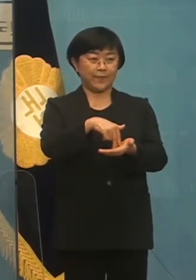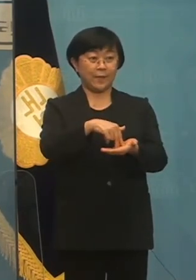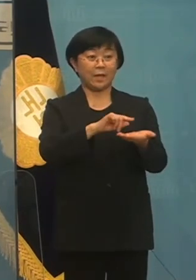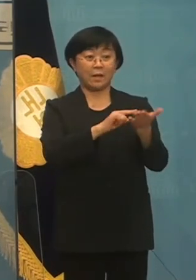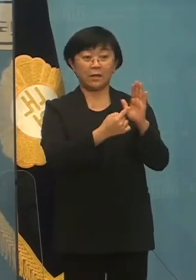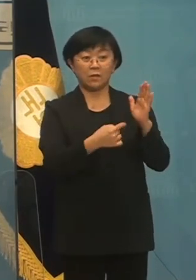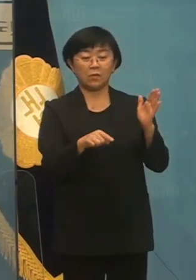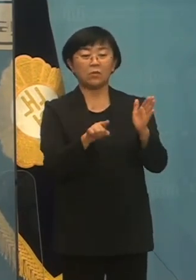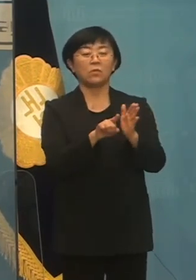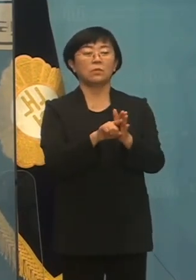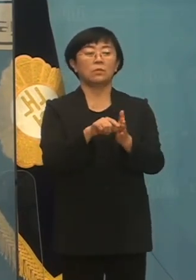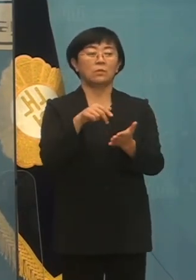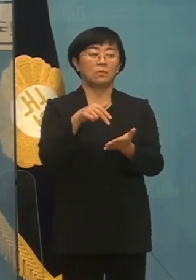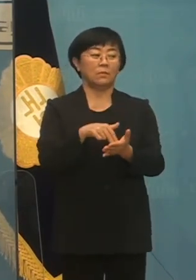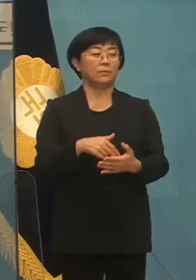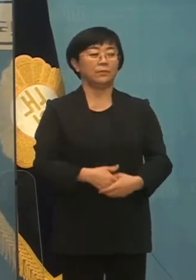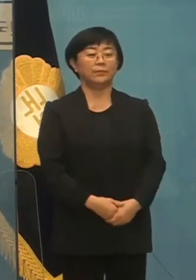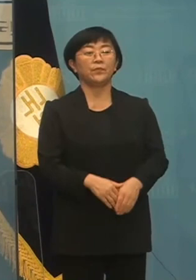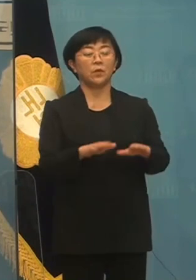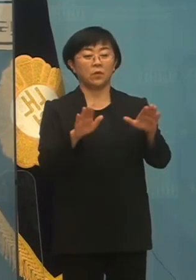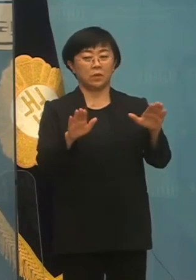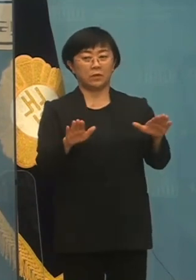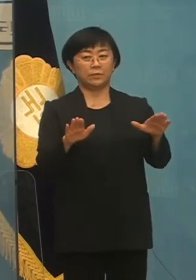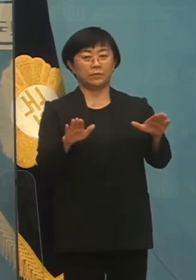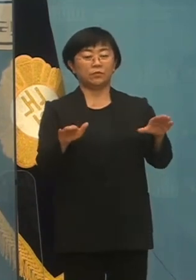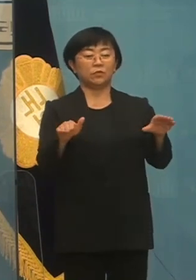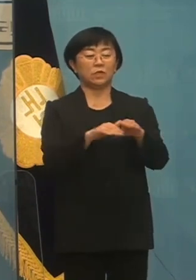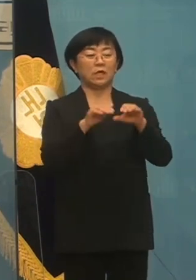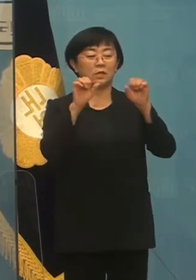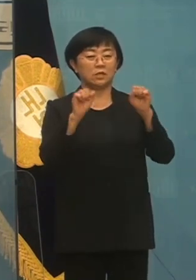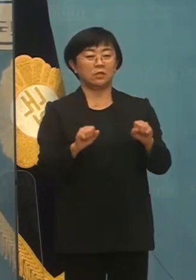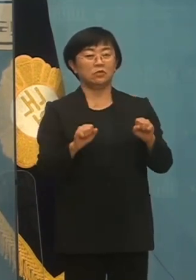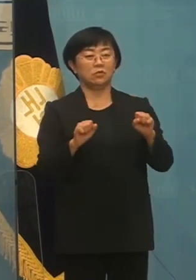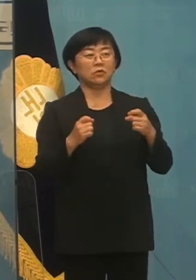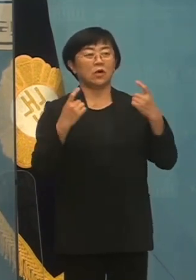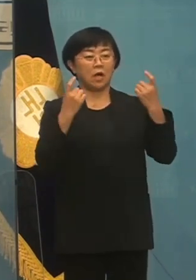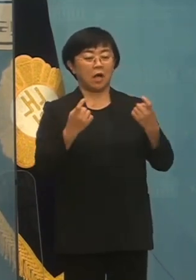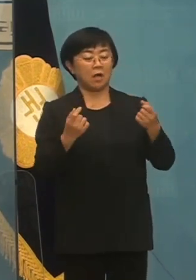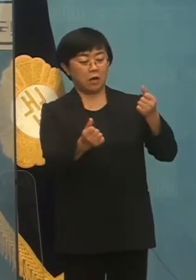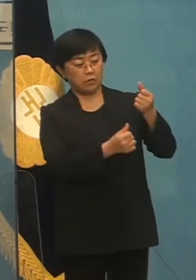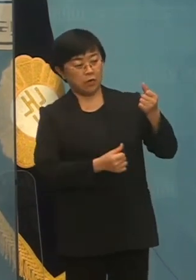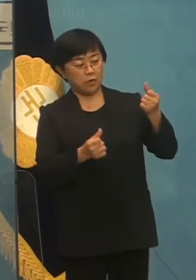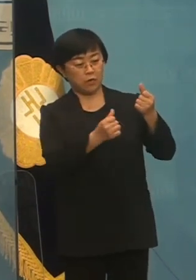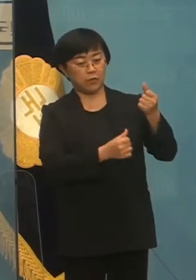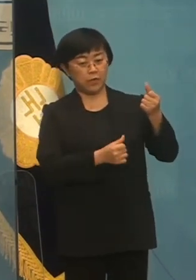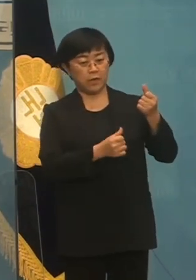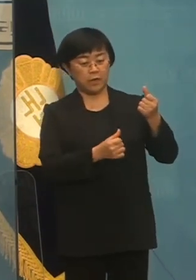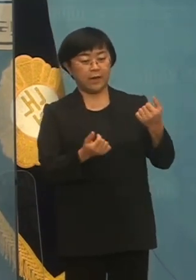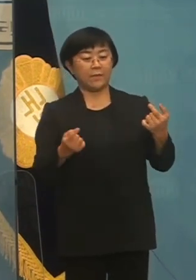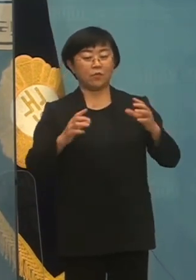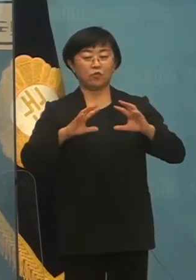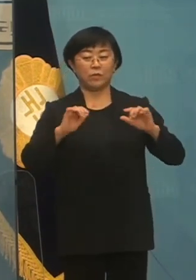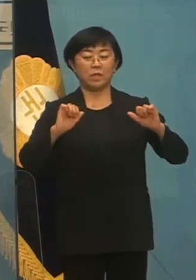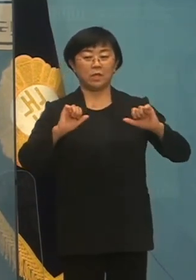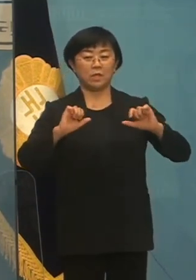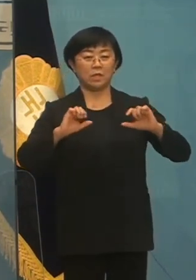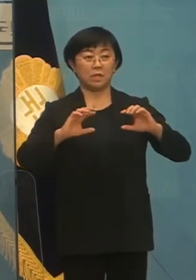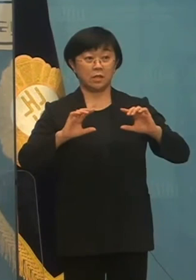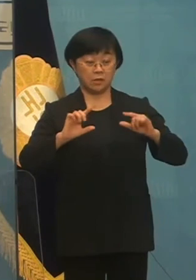알리기 위해 이 자리에 섰습니다. 오늘 이 자리에는 우리 문화체육관광위원회 국민의힘 김예지 의원과 함께 있고, 그리고